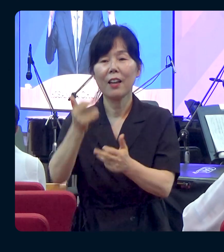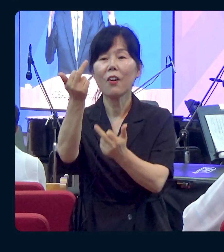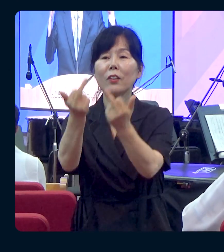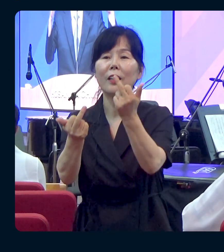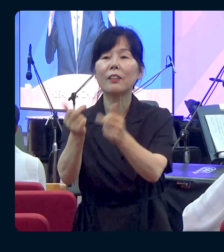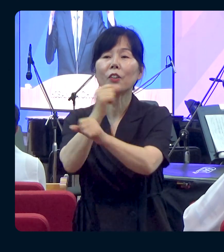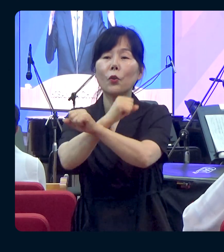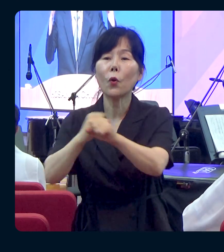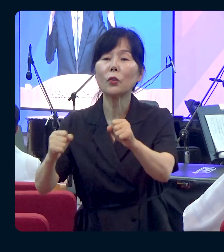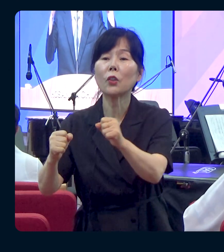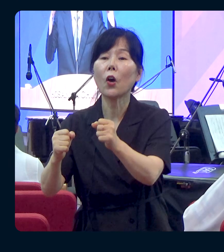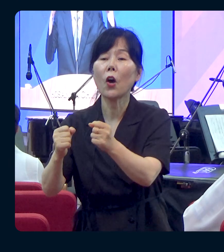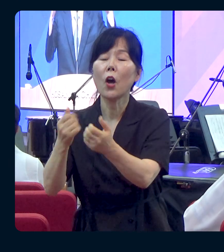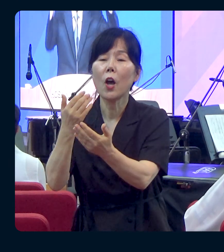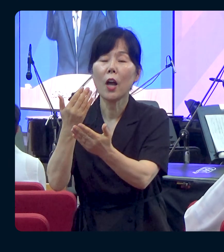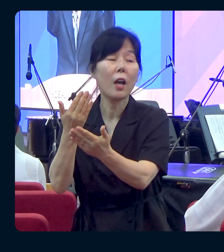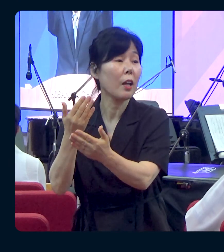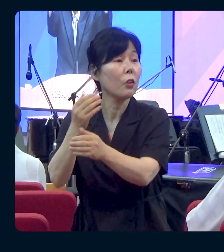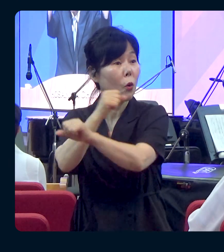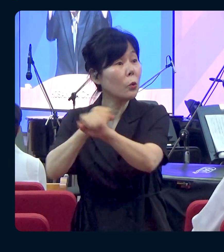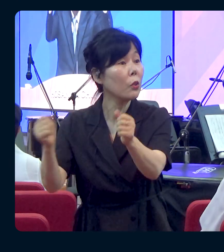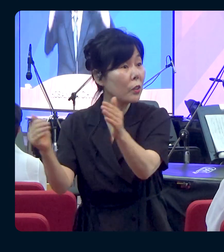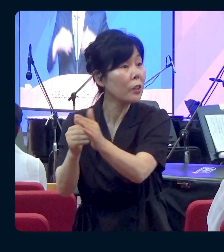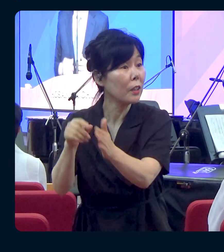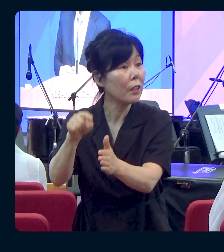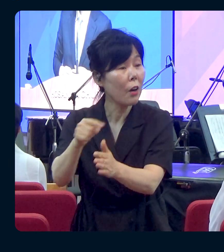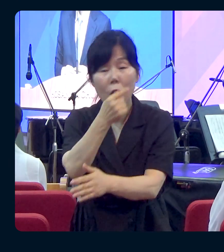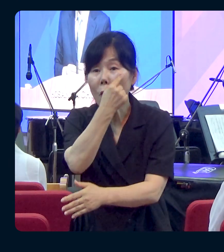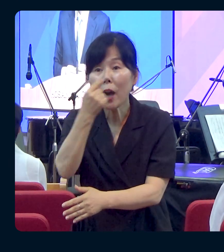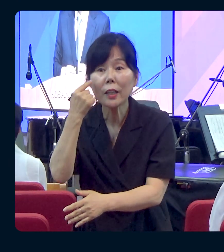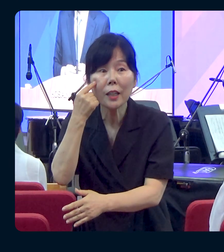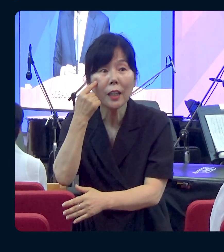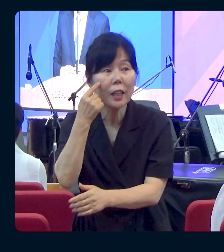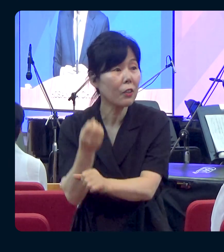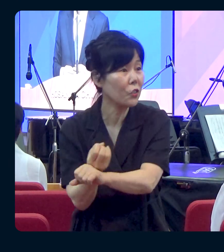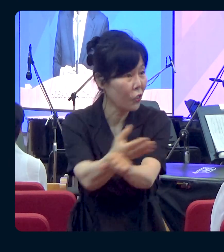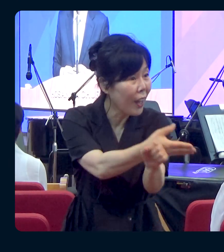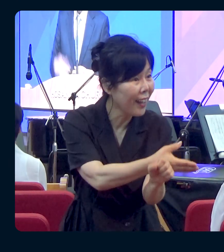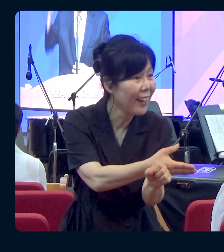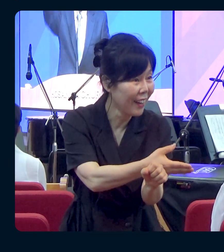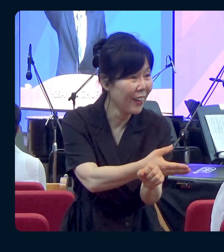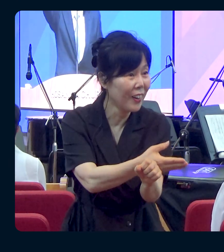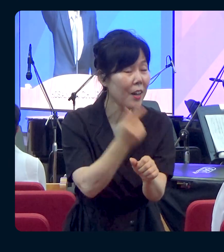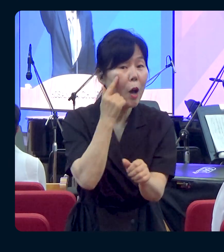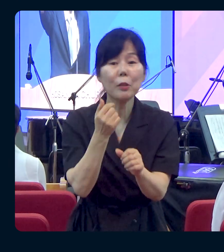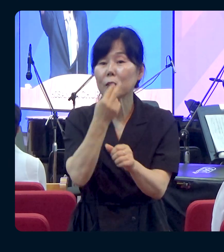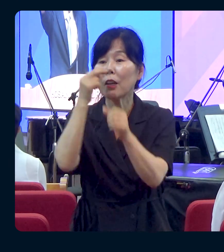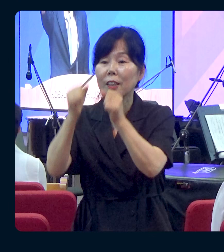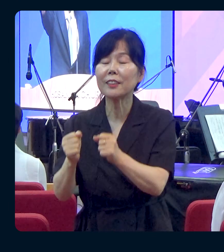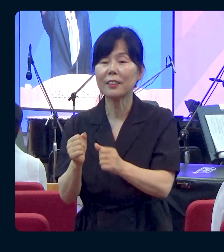아버지 야곱이 살았을 때 우리를 용서하라고 했던 그 사실을 다시 한번 확인해 주십시오.